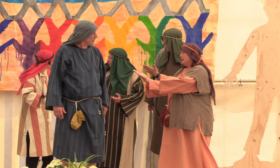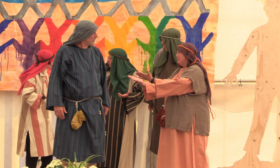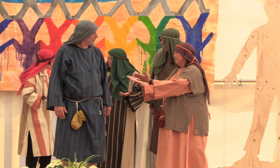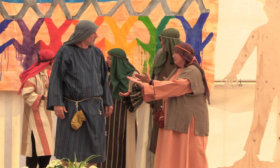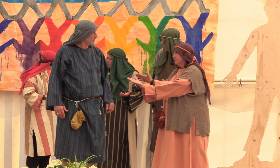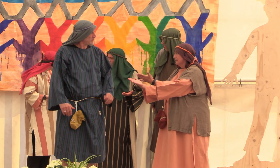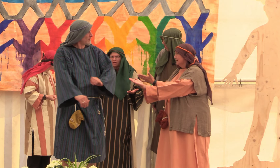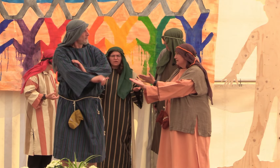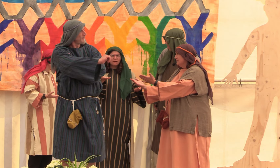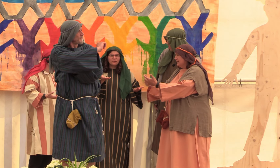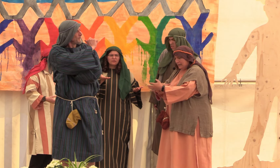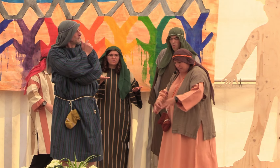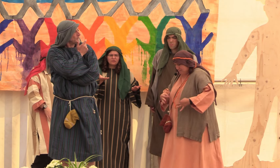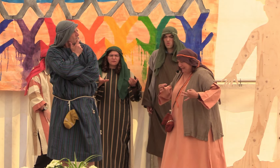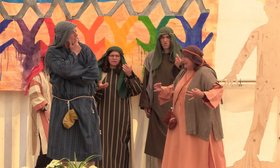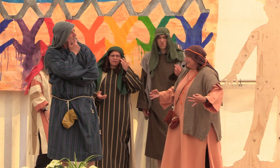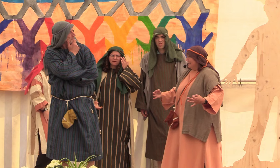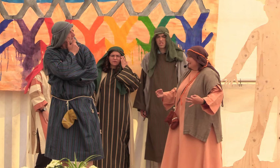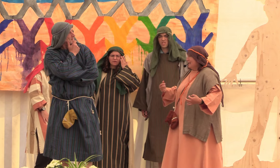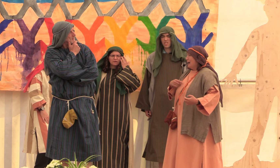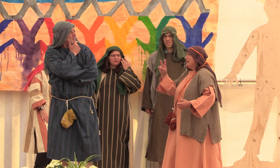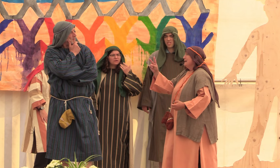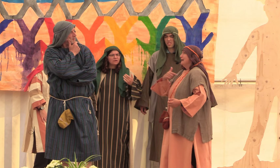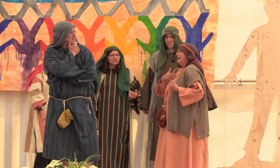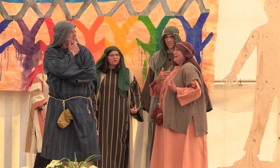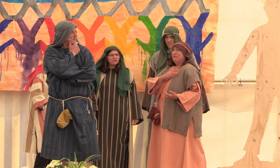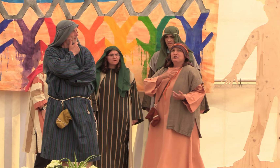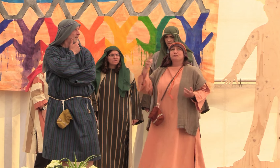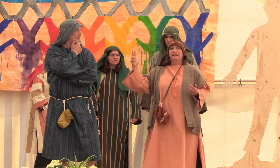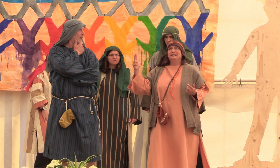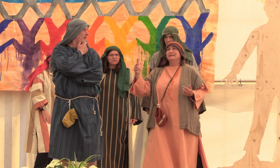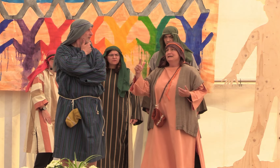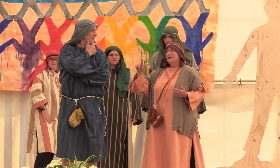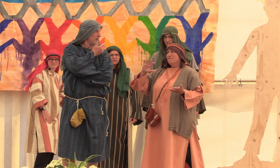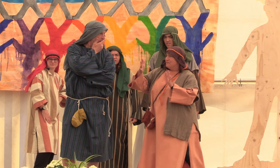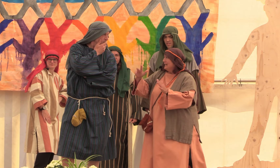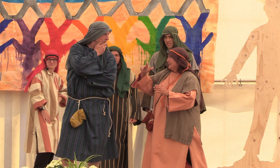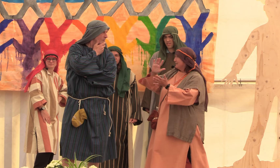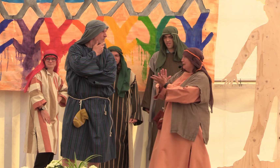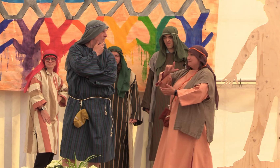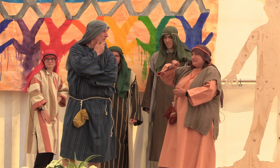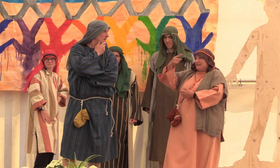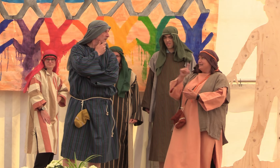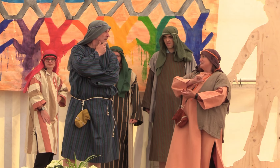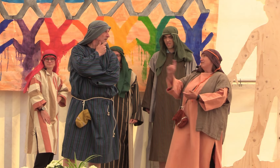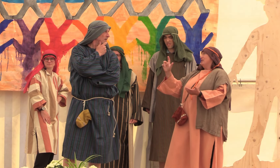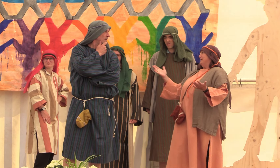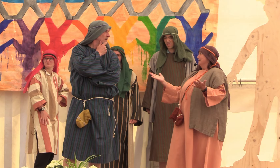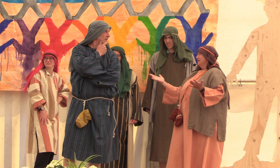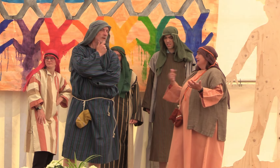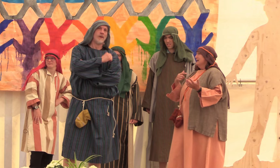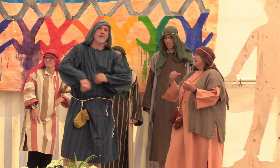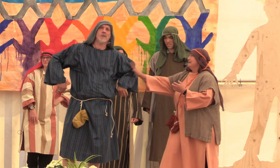nicht geben. Ich bin pleite. Aber ich verspreche dir, vielleicht klappt es nächste